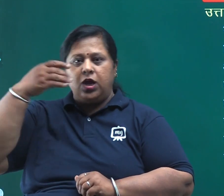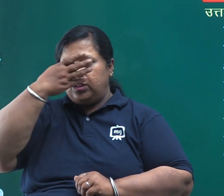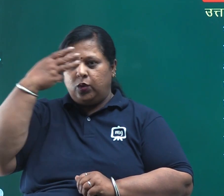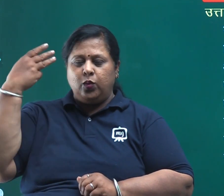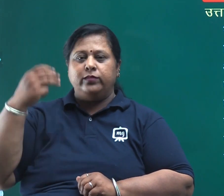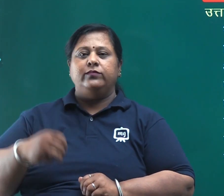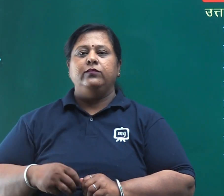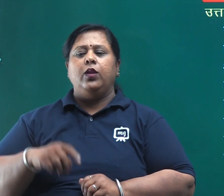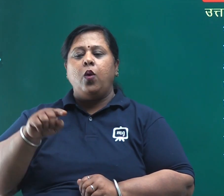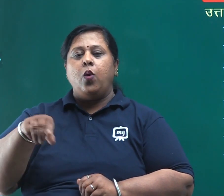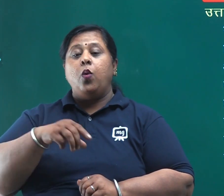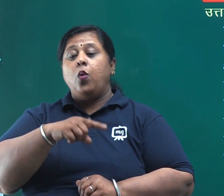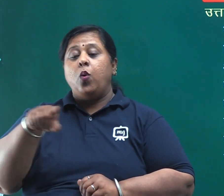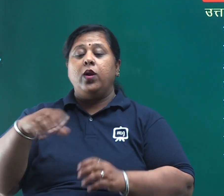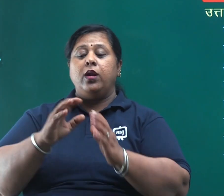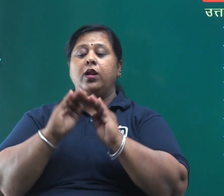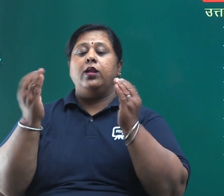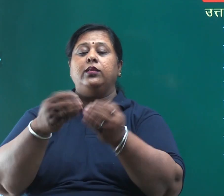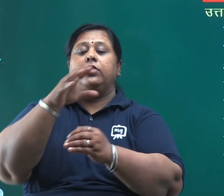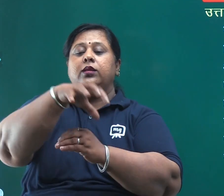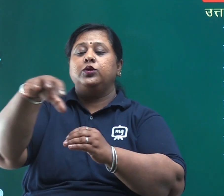जातियों और देशों के